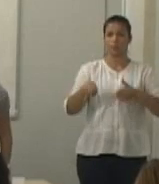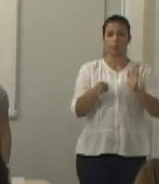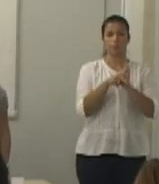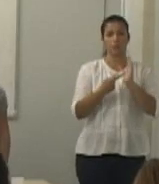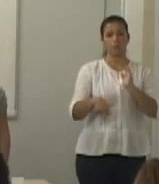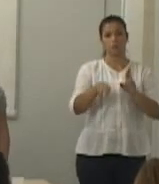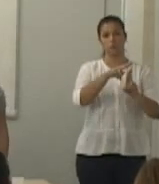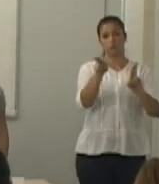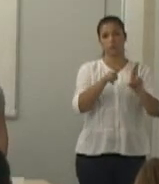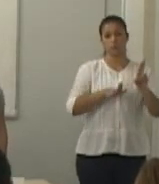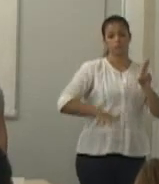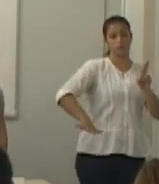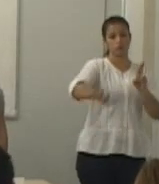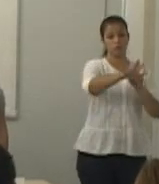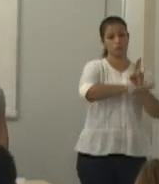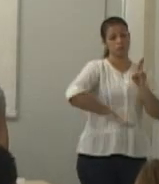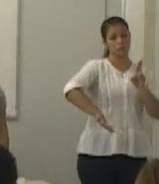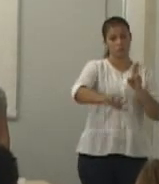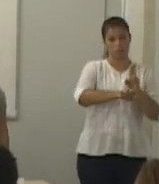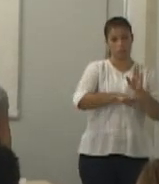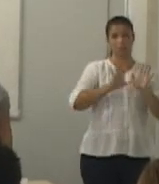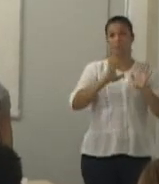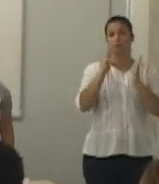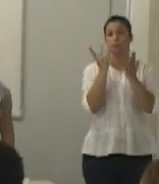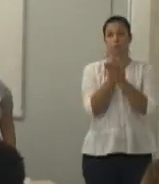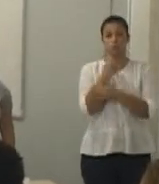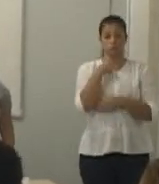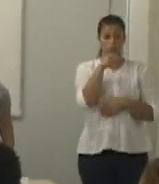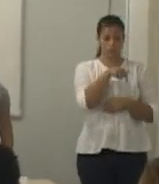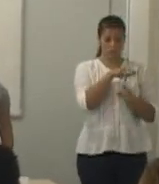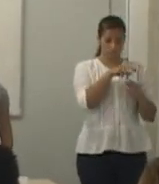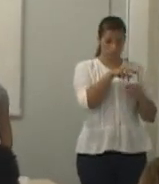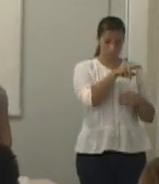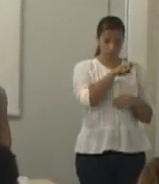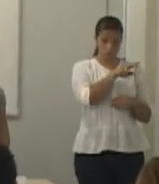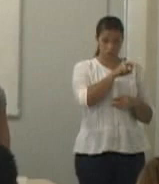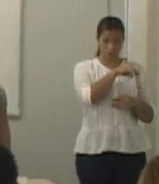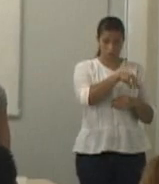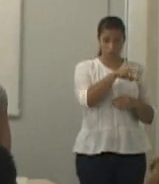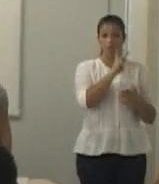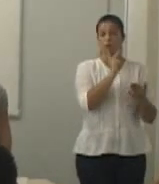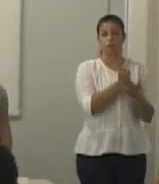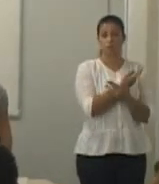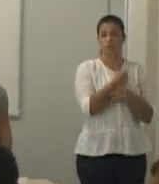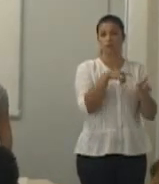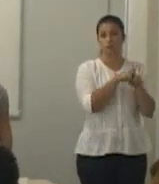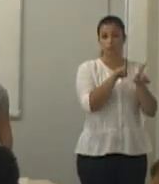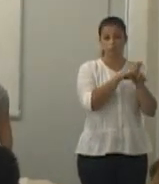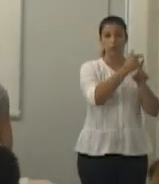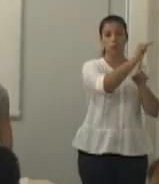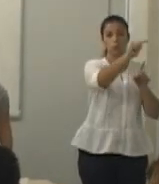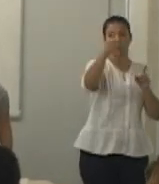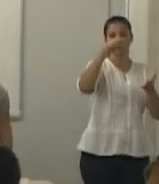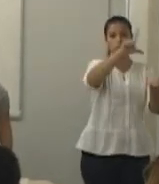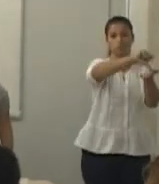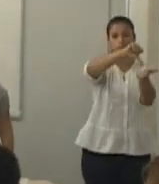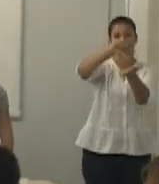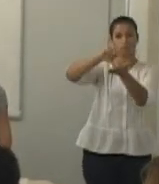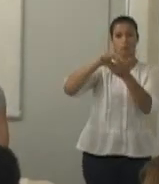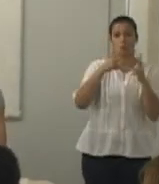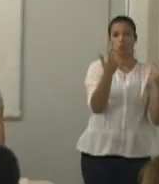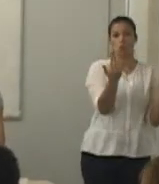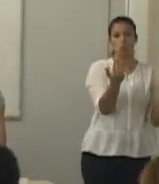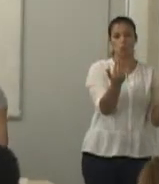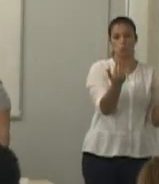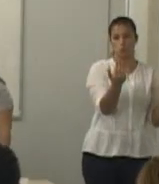Federal do Rio de Janeiro o que acontece aqui em Xerém com a comunidade tá acontecendo também em outros Campos em outras unidades há